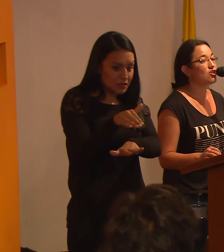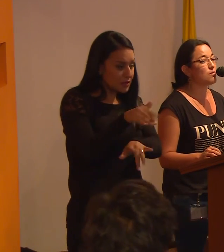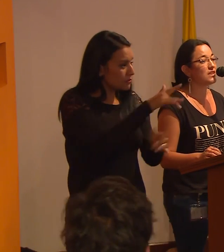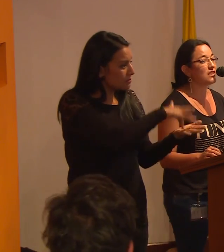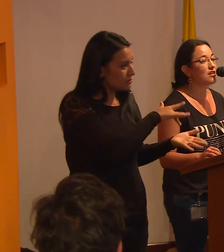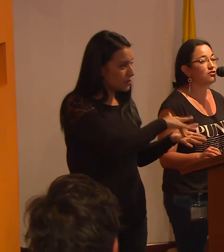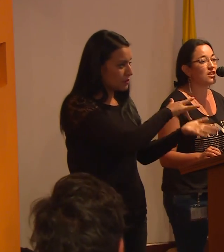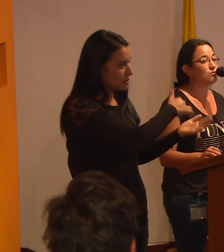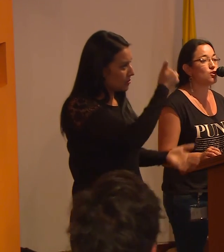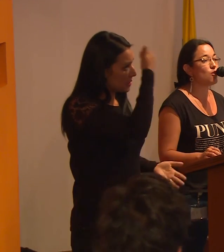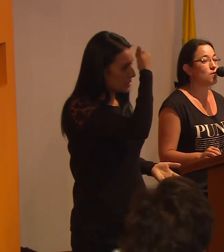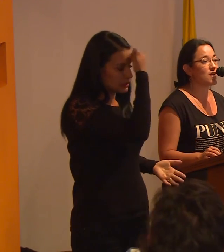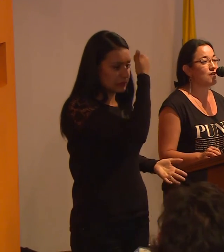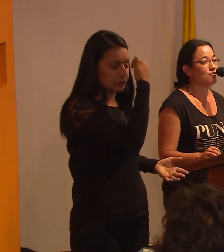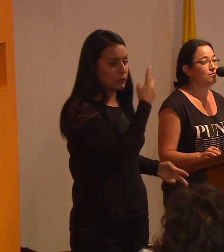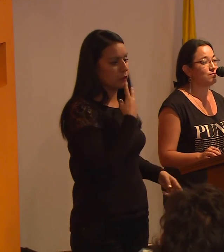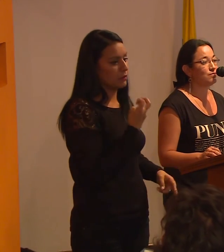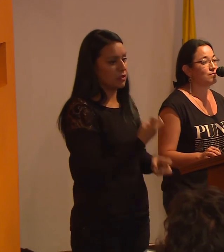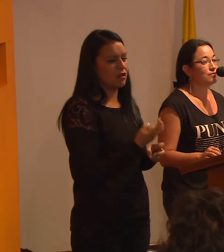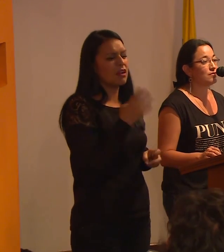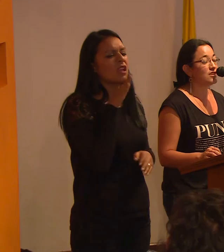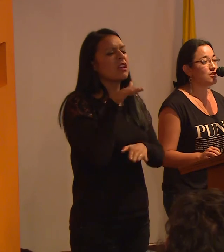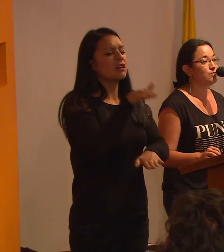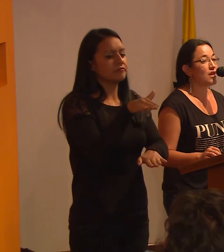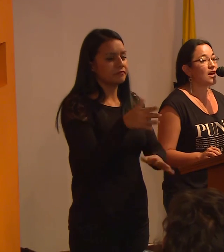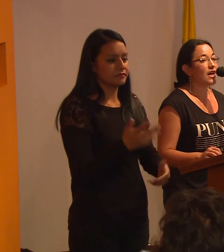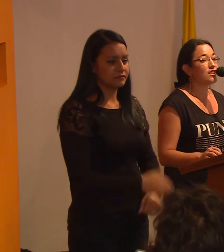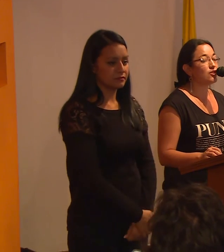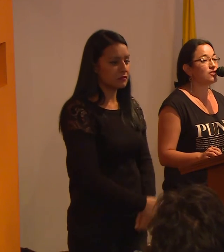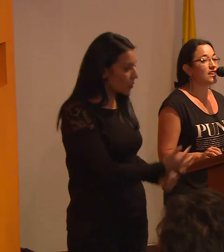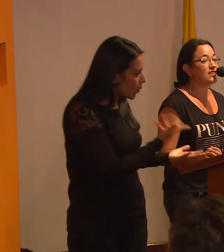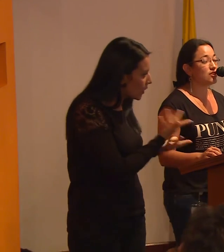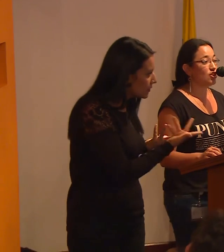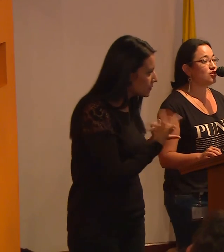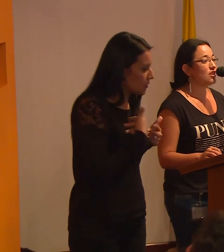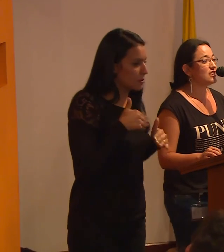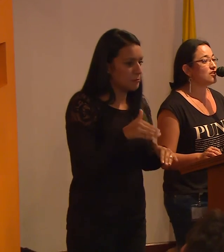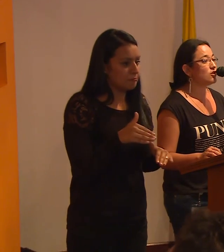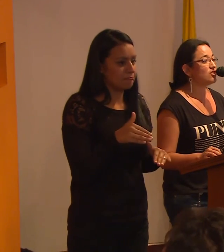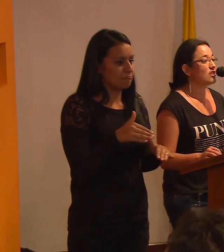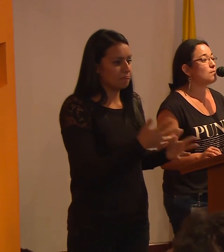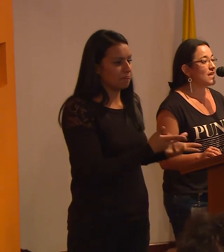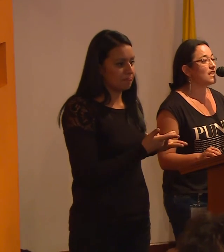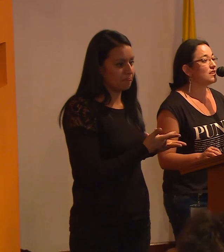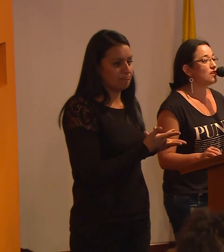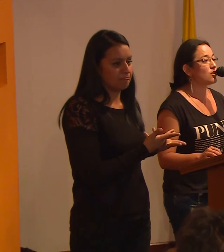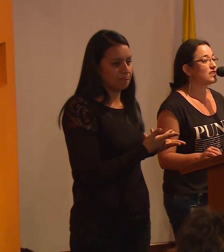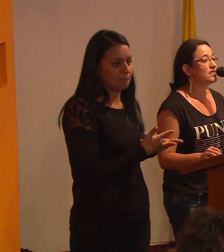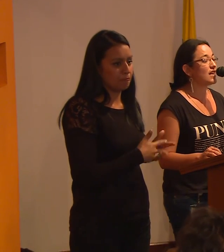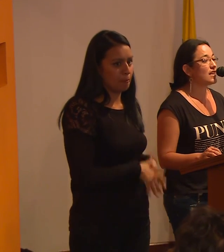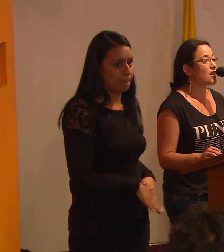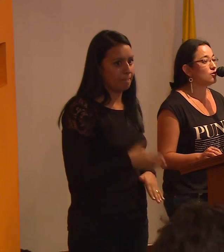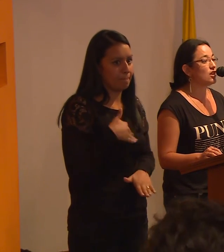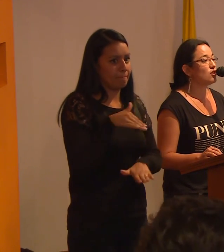participación de los representados es muy complicado. ¿Sí? Entonces, yo solicito eso, también